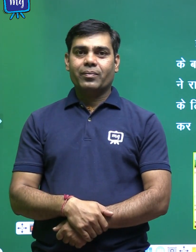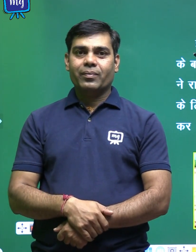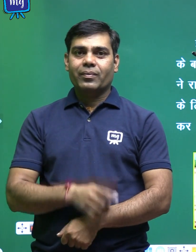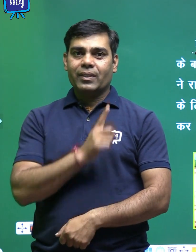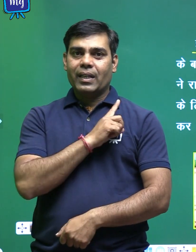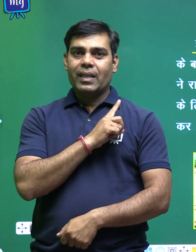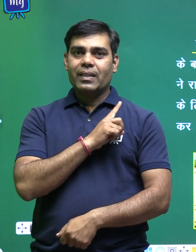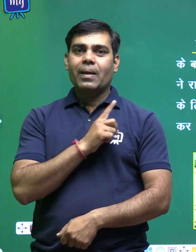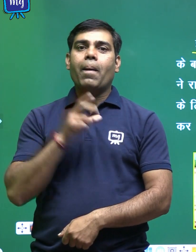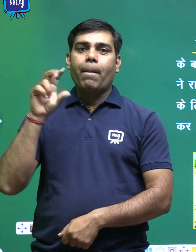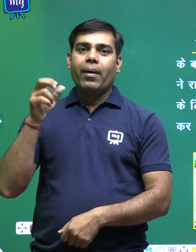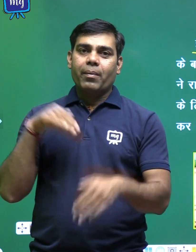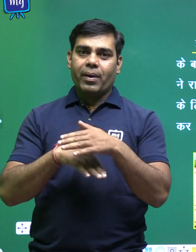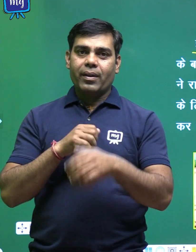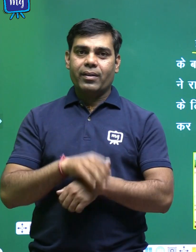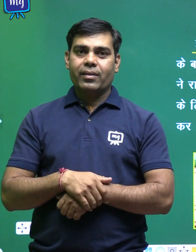इस पाठ में